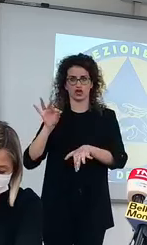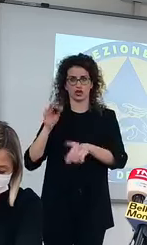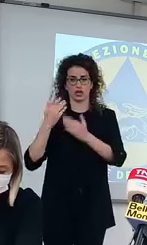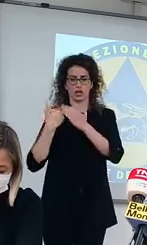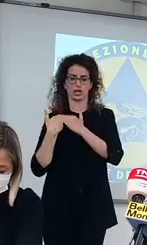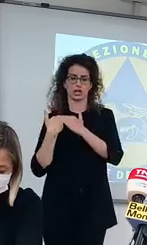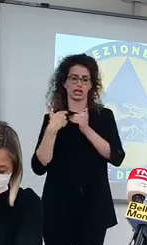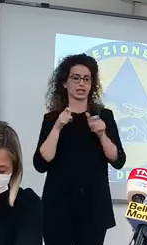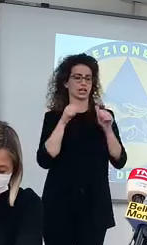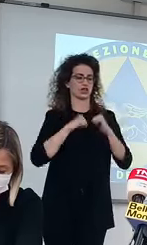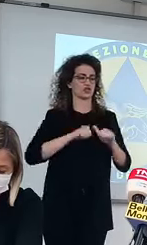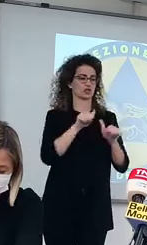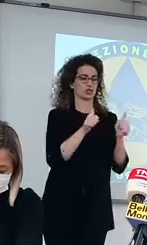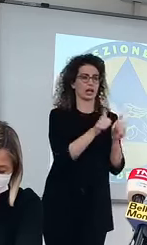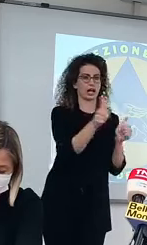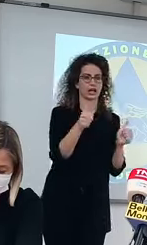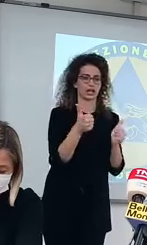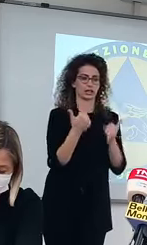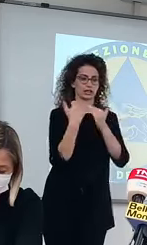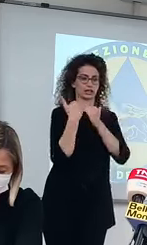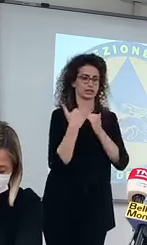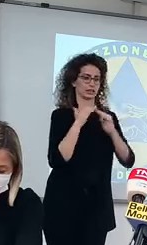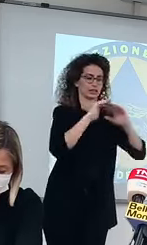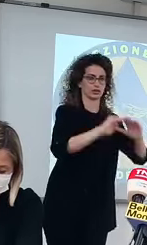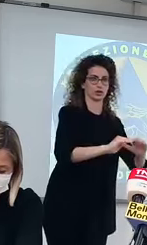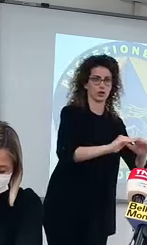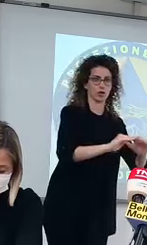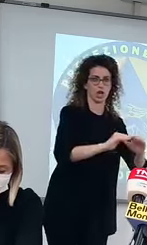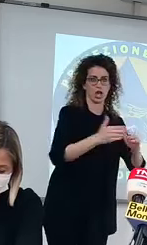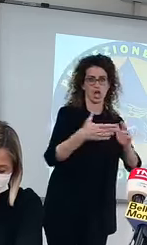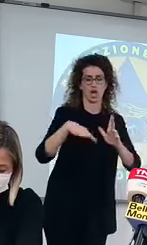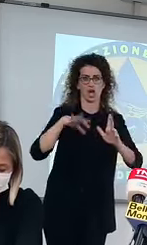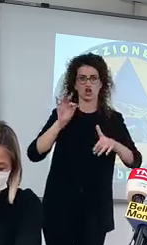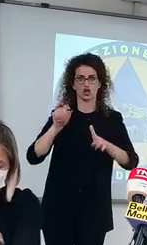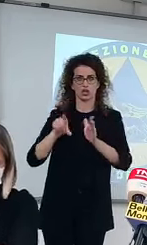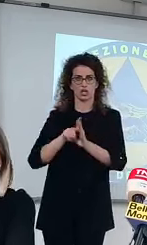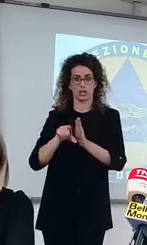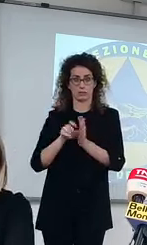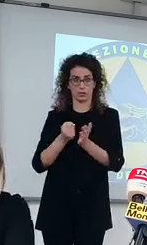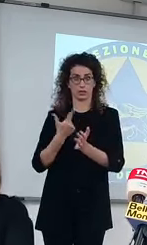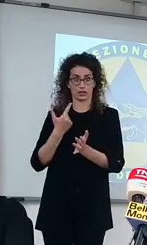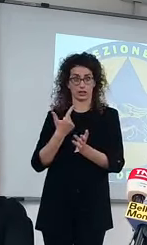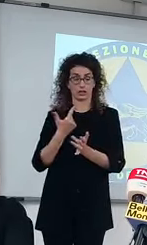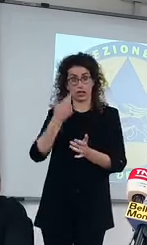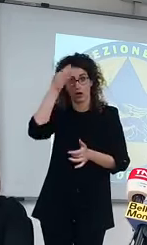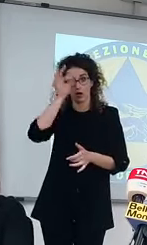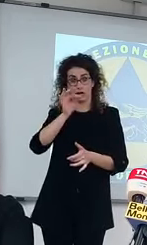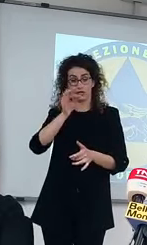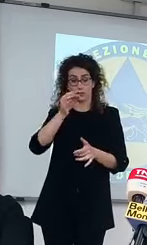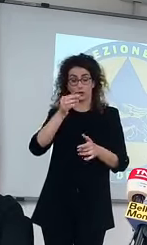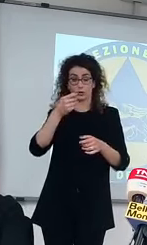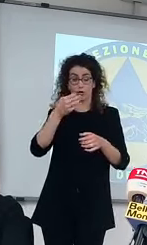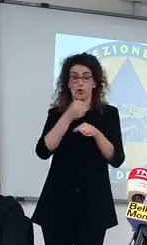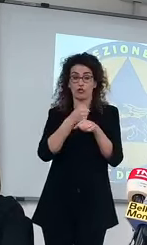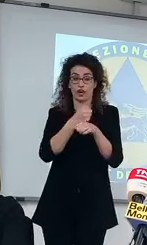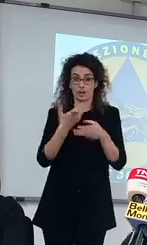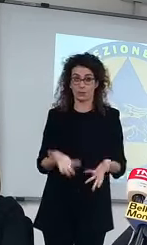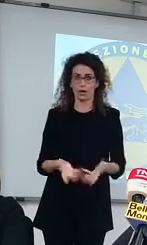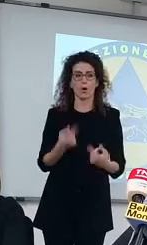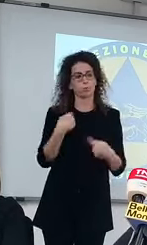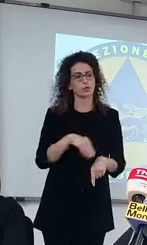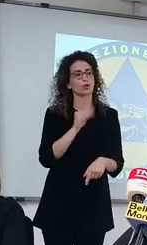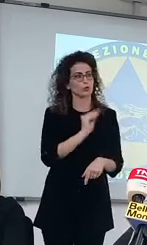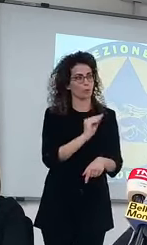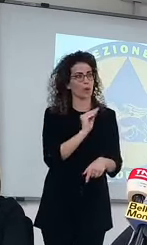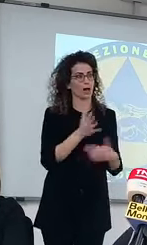singolo cittadino, ma è una scelta giuridica importante rispetto a un farmaco. Sì, ma infatti questa era la domanda,